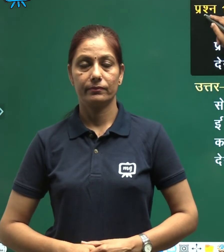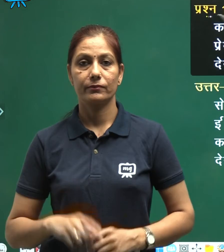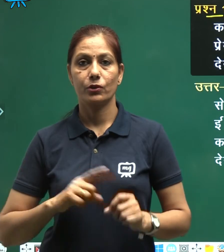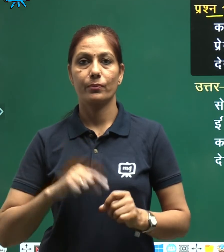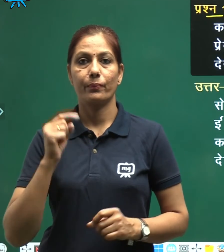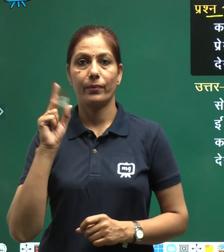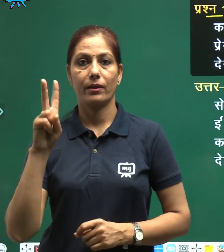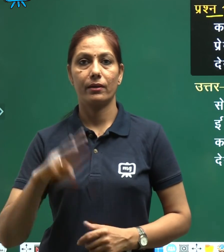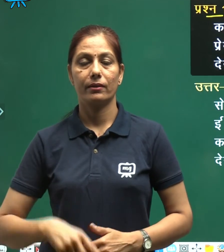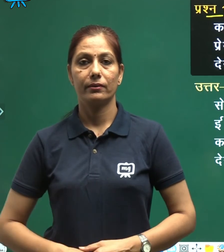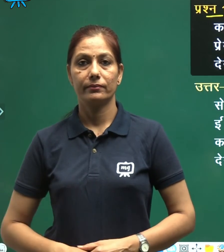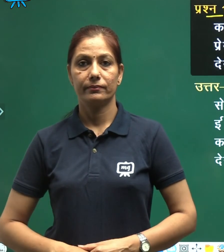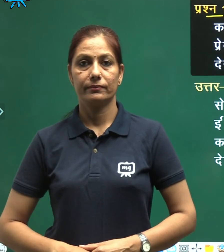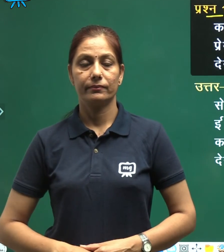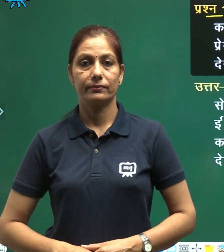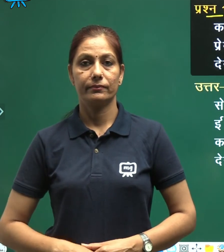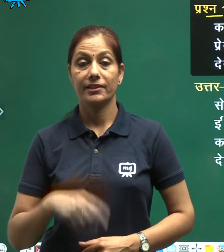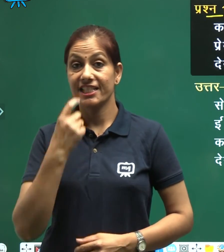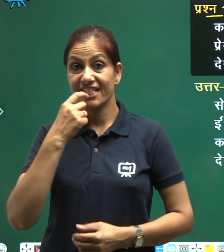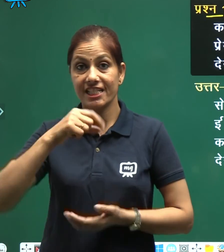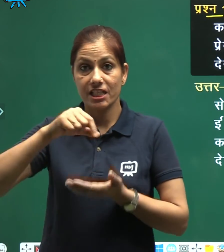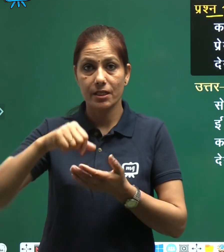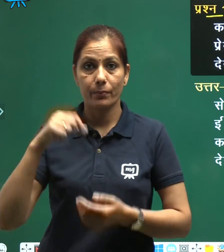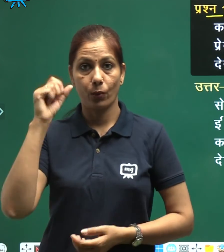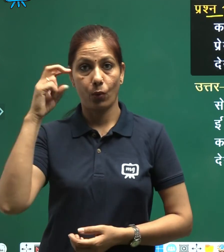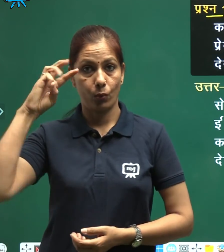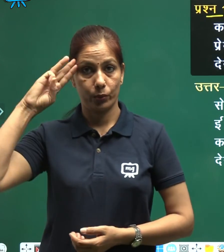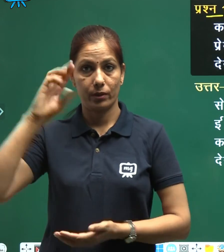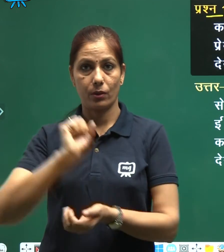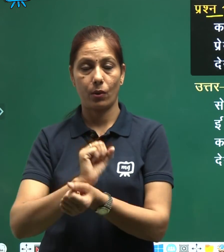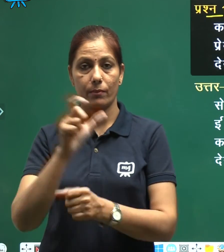प्रश्न 12, नमक का दारोगा